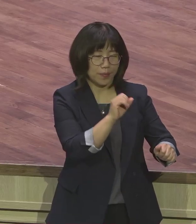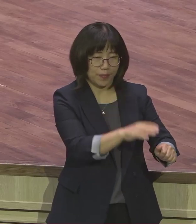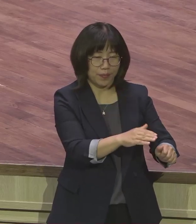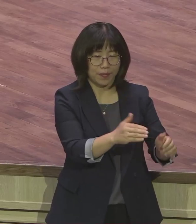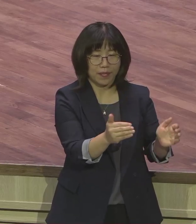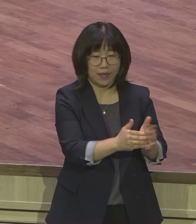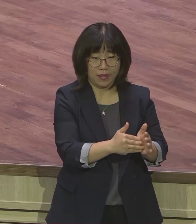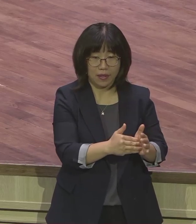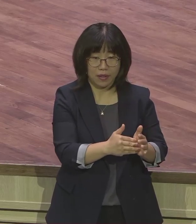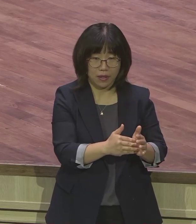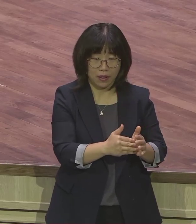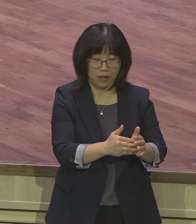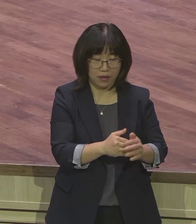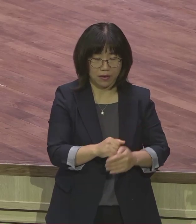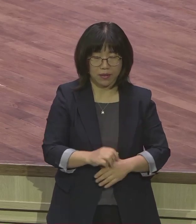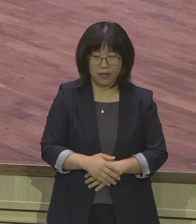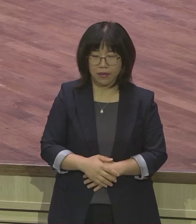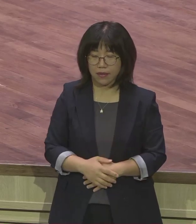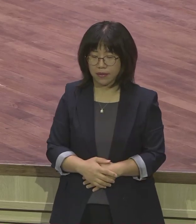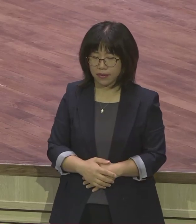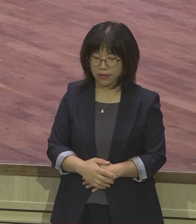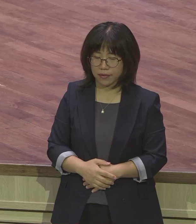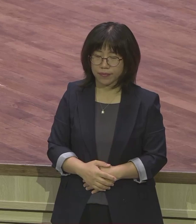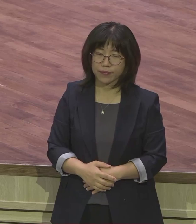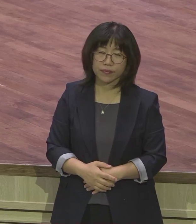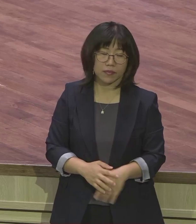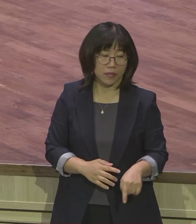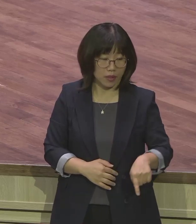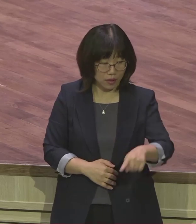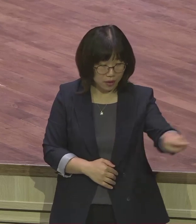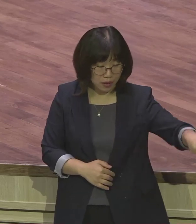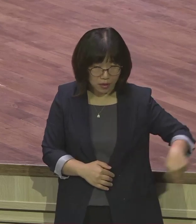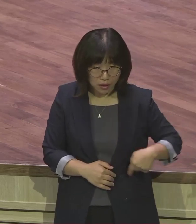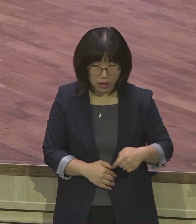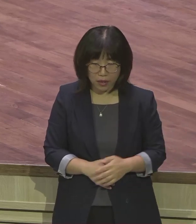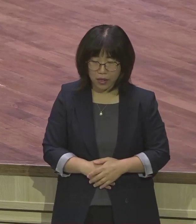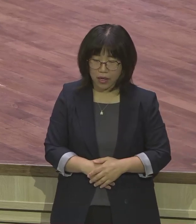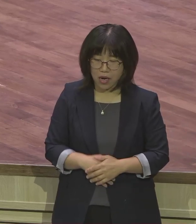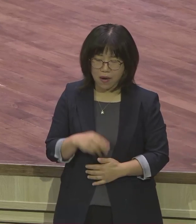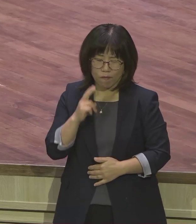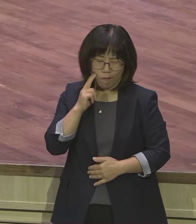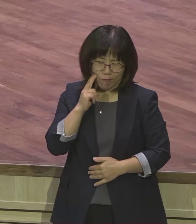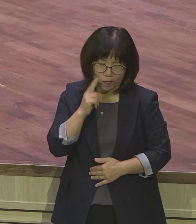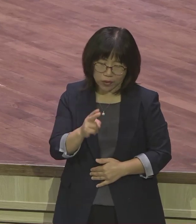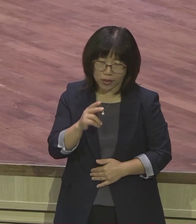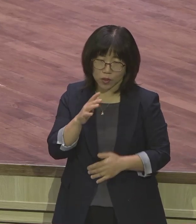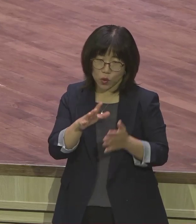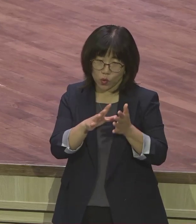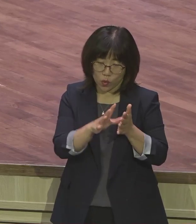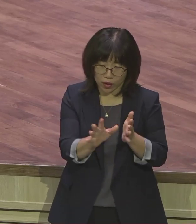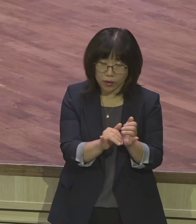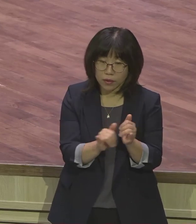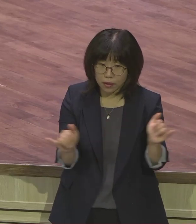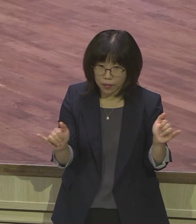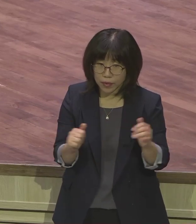전혀 인간적인 눈을 볼 때는 회개할 것 같지 않는 이 니누의 사람들이